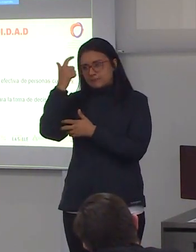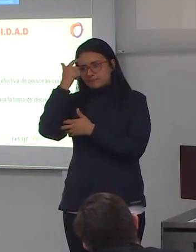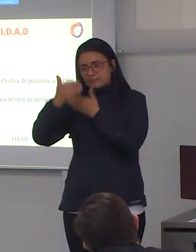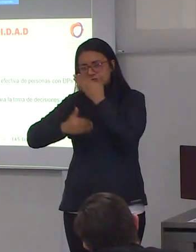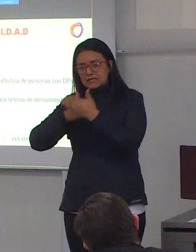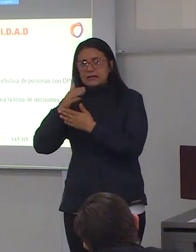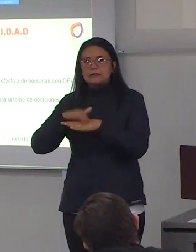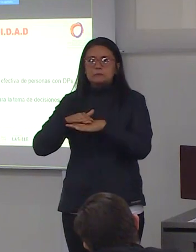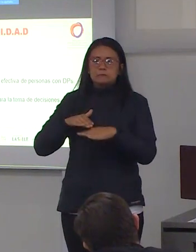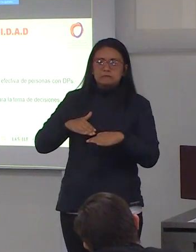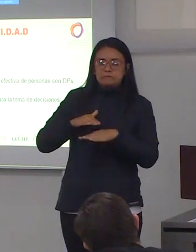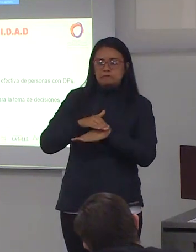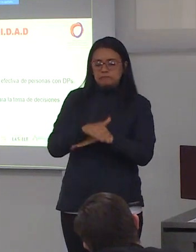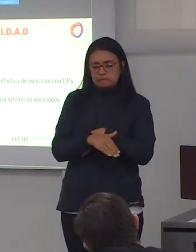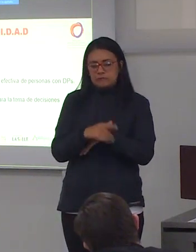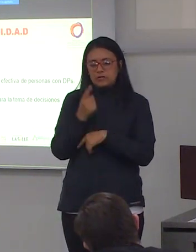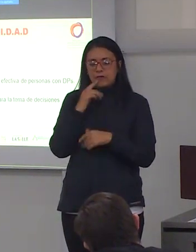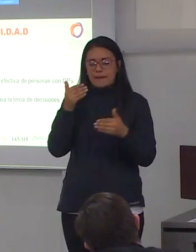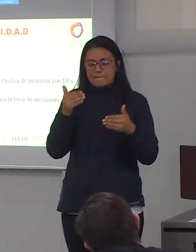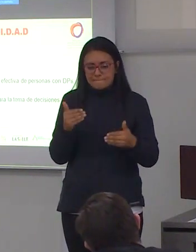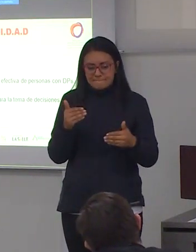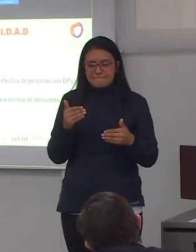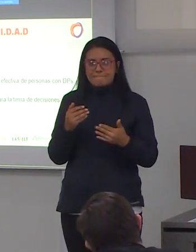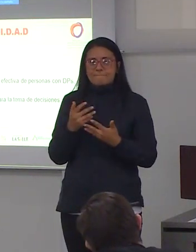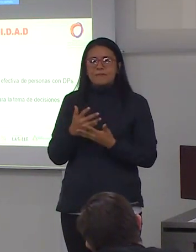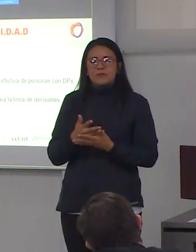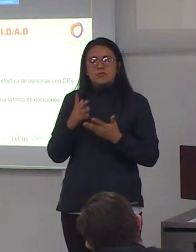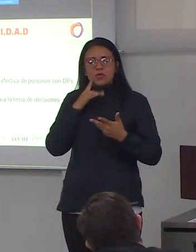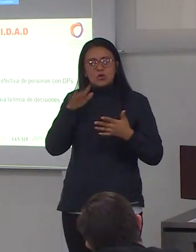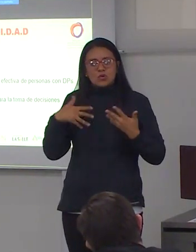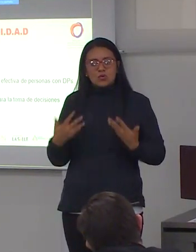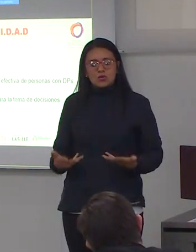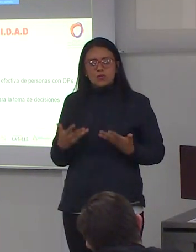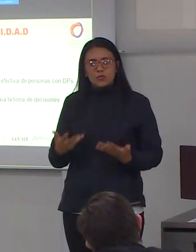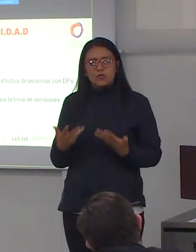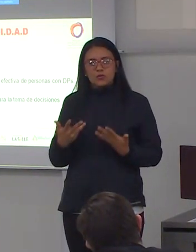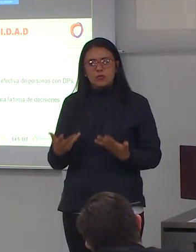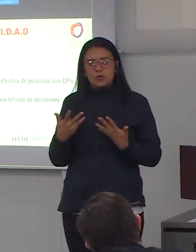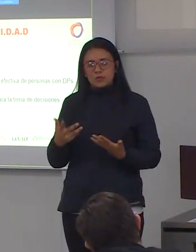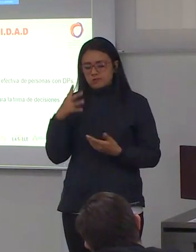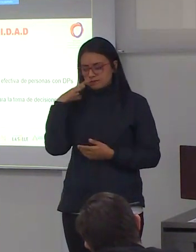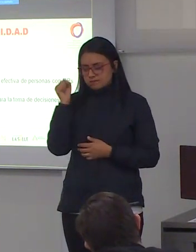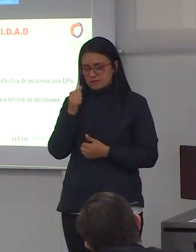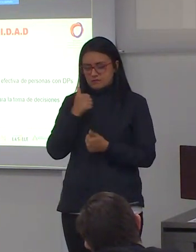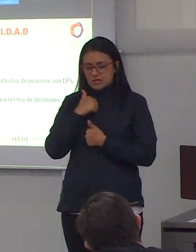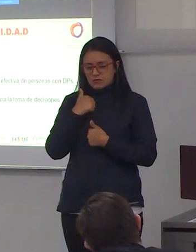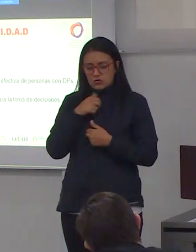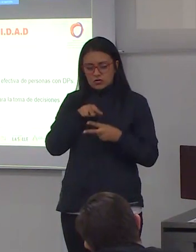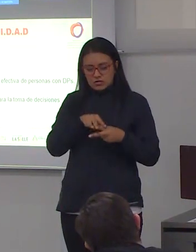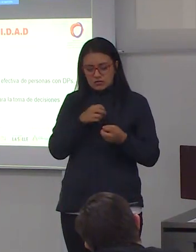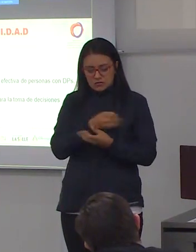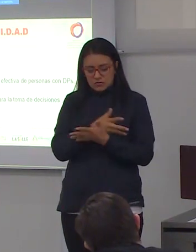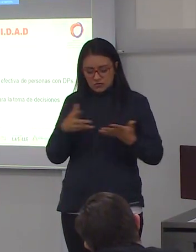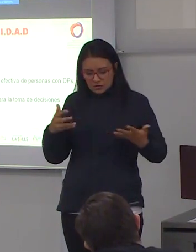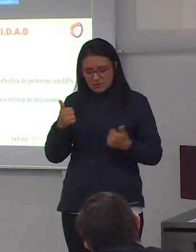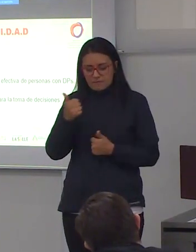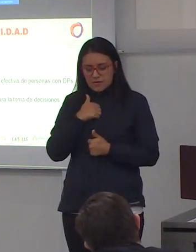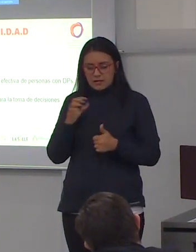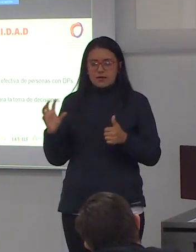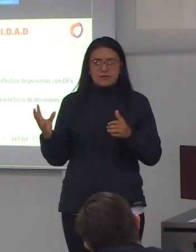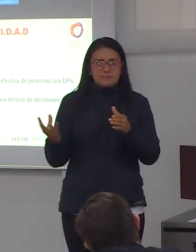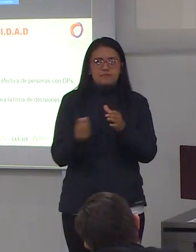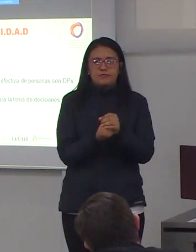implicancias que tiene sus limitaciones y cómo encontrar sus propios recursos para ser